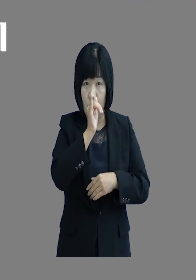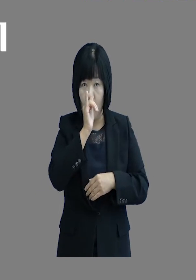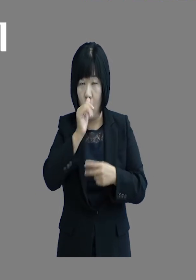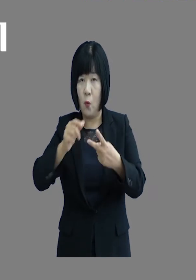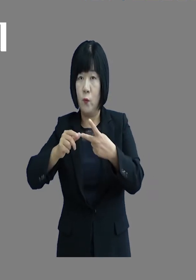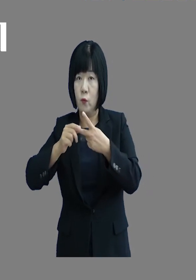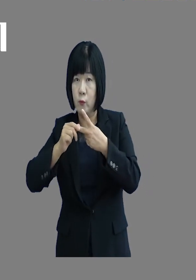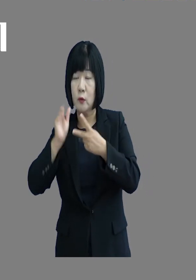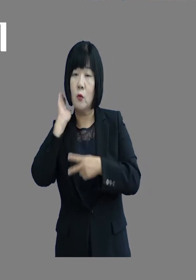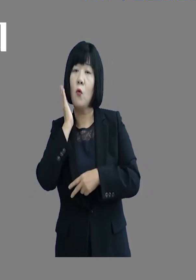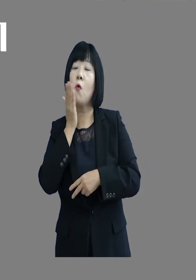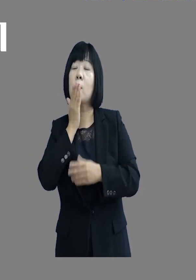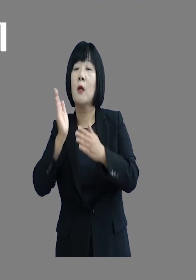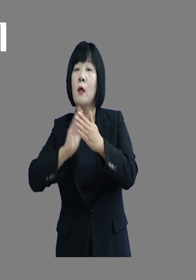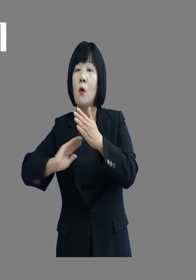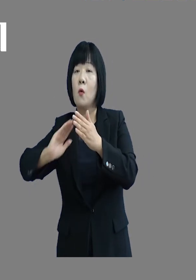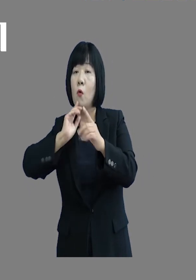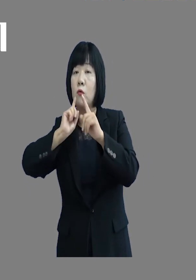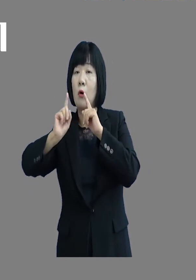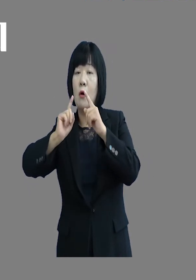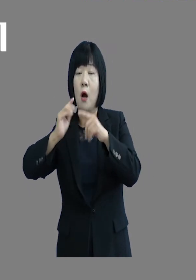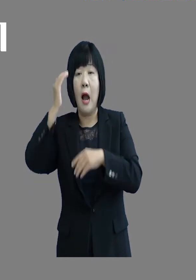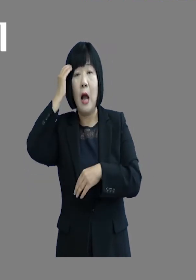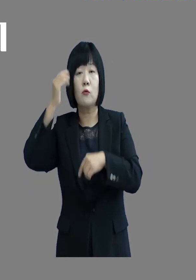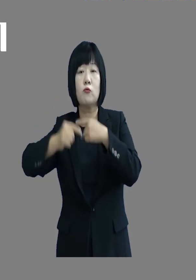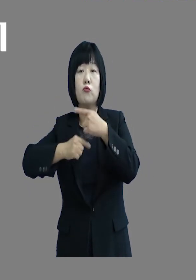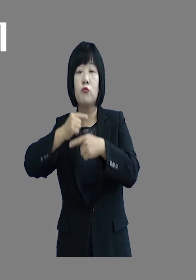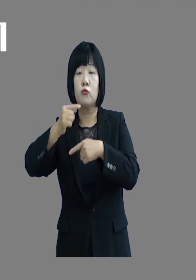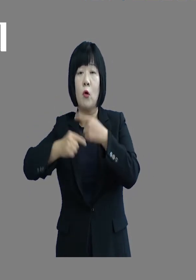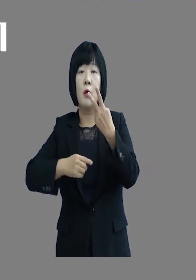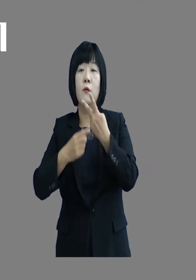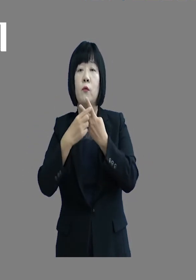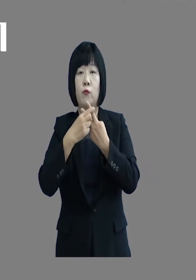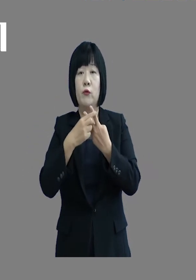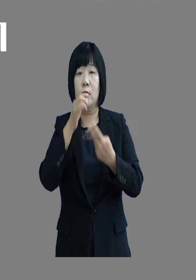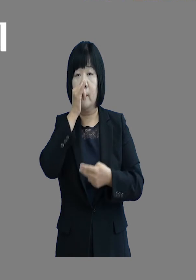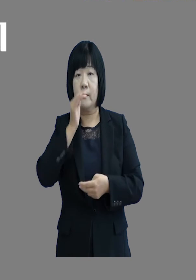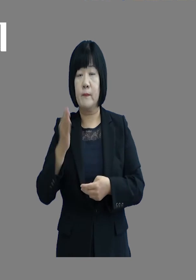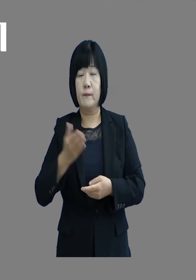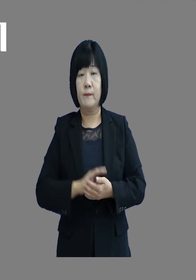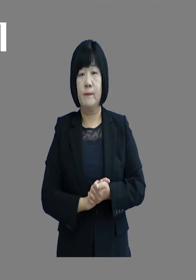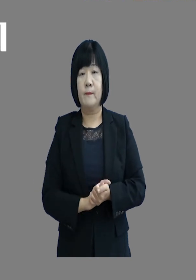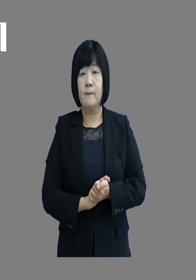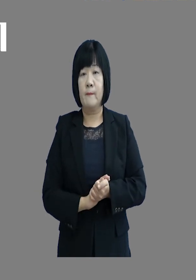농인의 공용어로 한국수어가 인정된 바 있습니다.